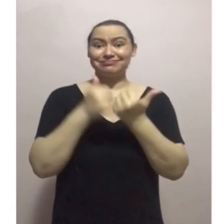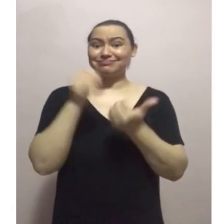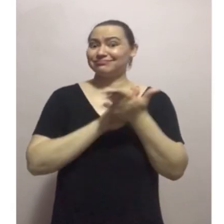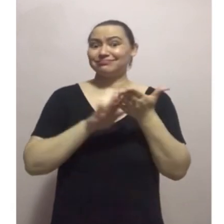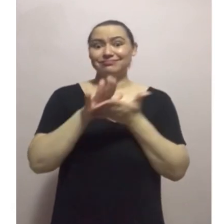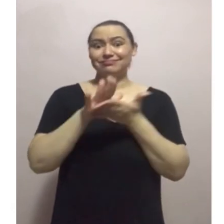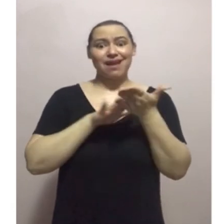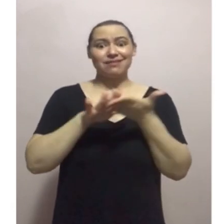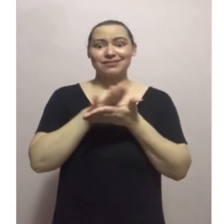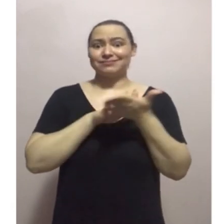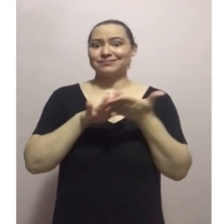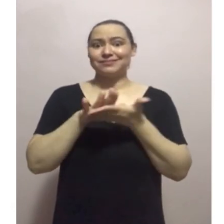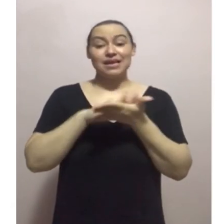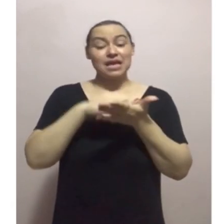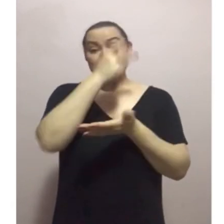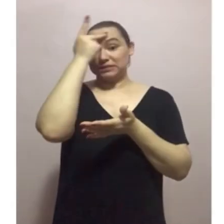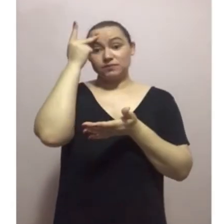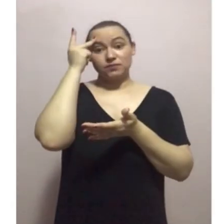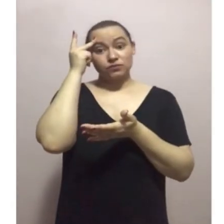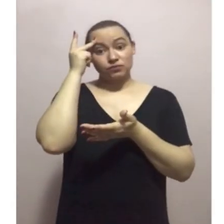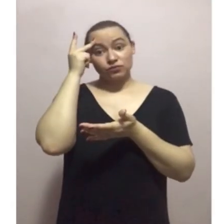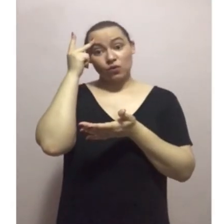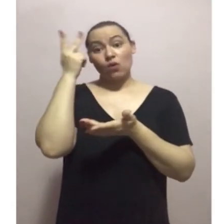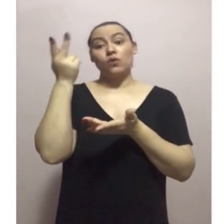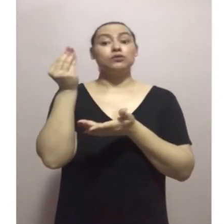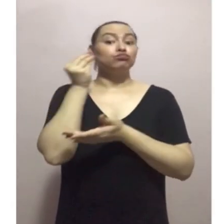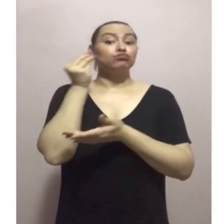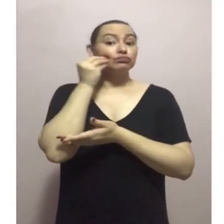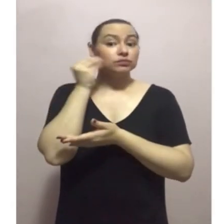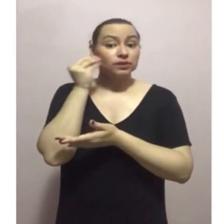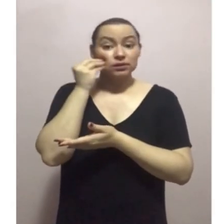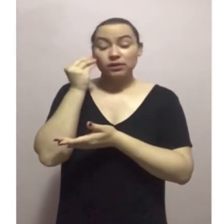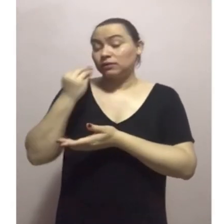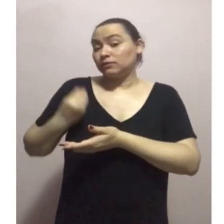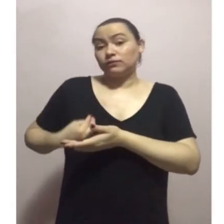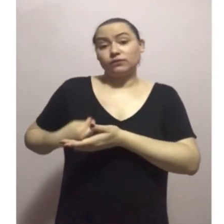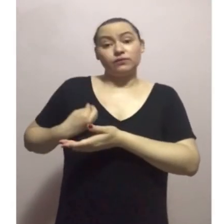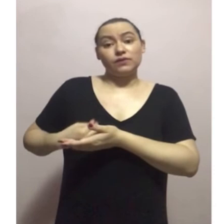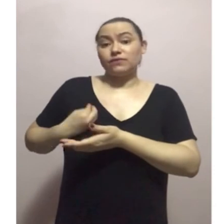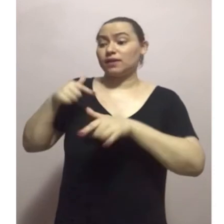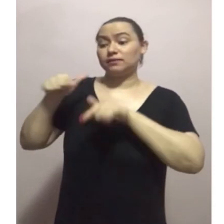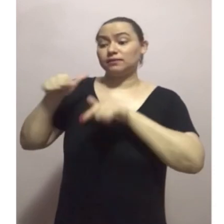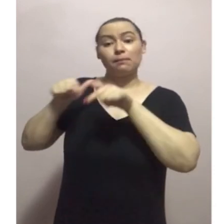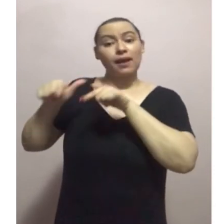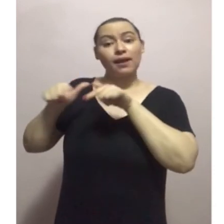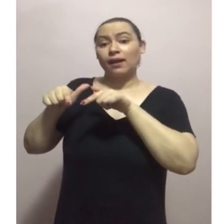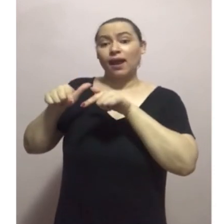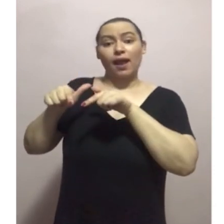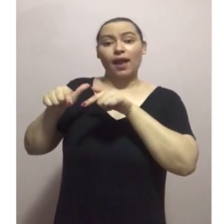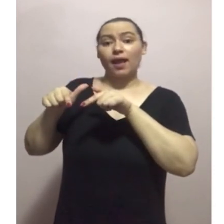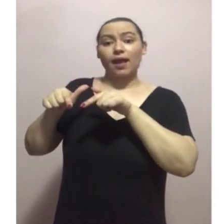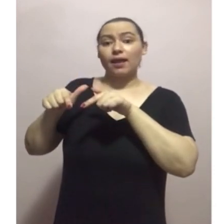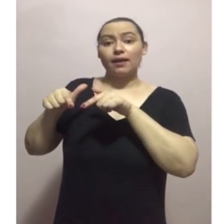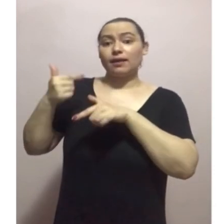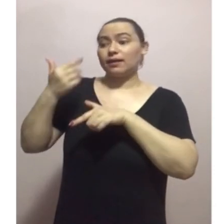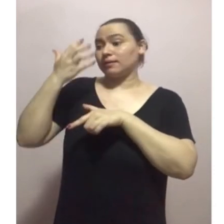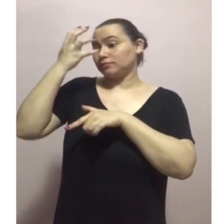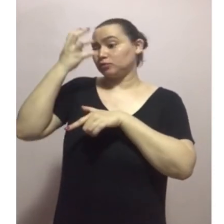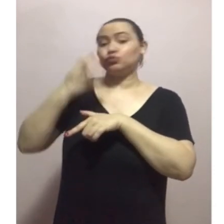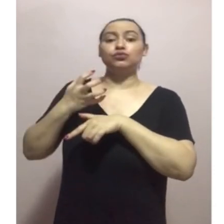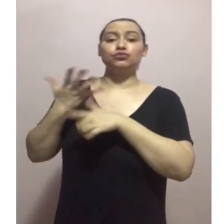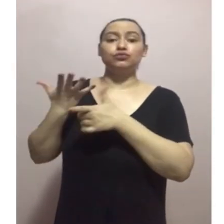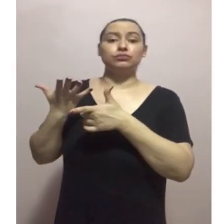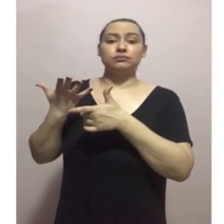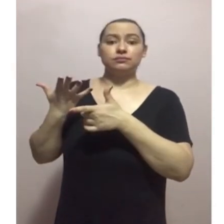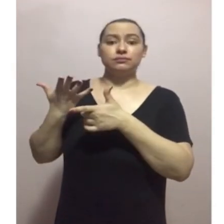que as pessoas estão começando a tentar sobreviver de alguma forma digna que for. Então, assim, eu